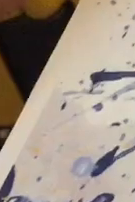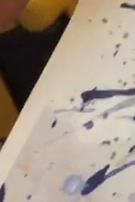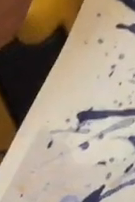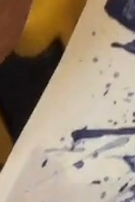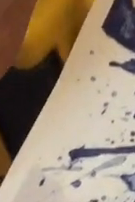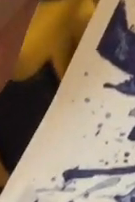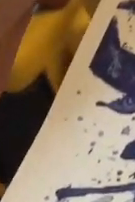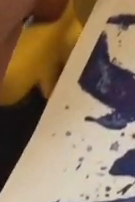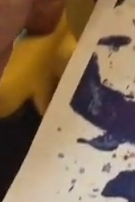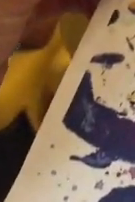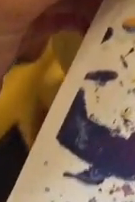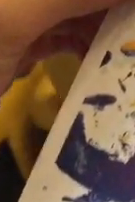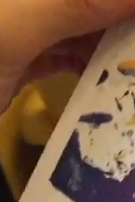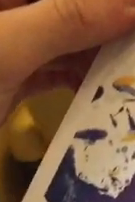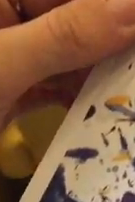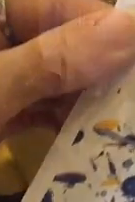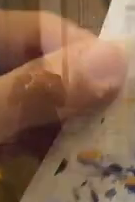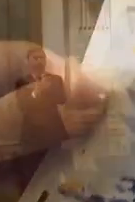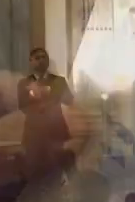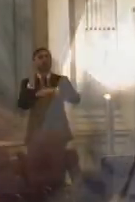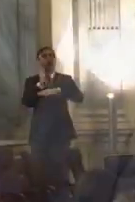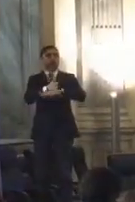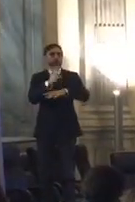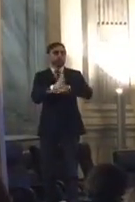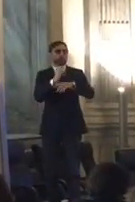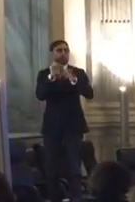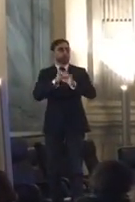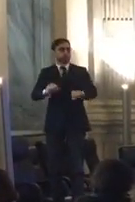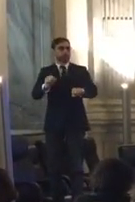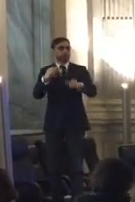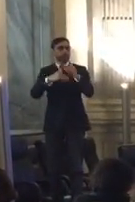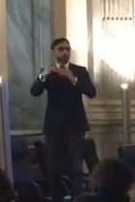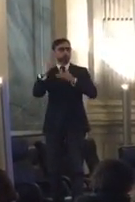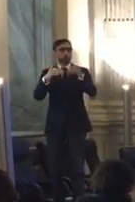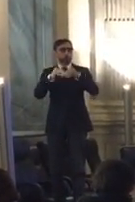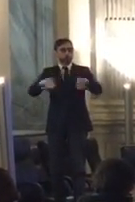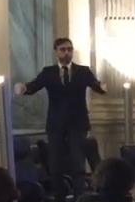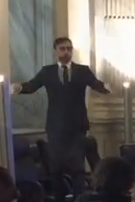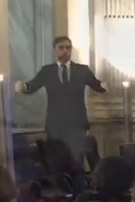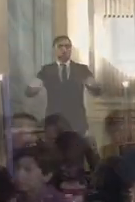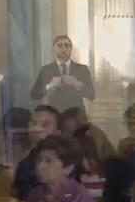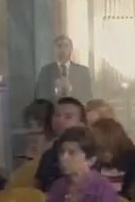Legati all'accessibilità di queste strutture, è un percorso lungo,